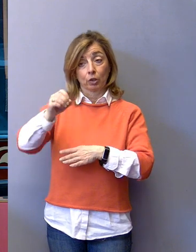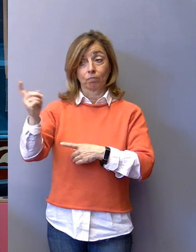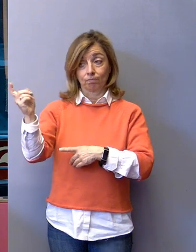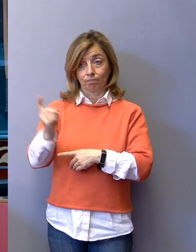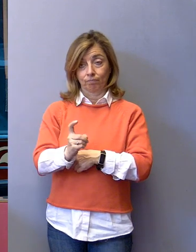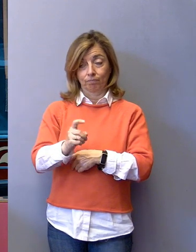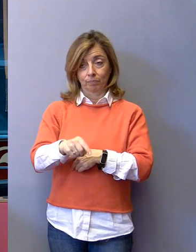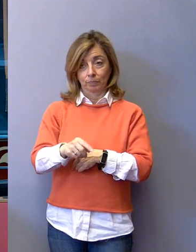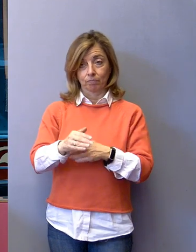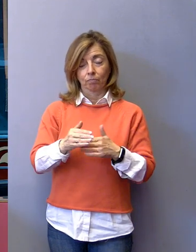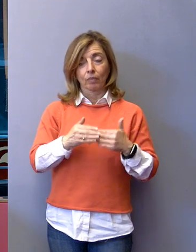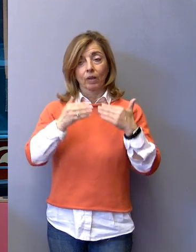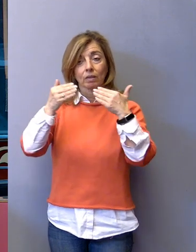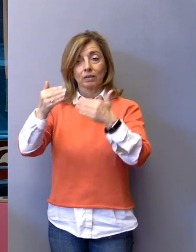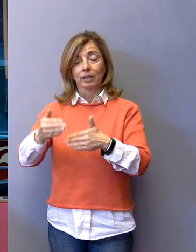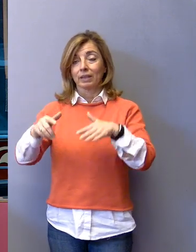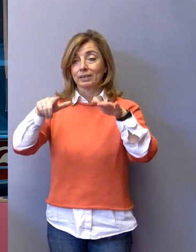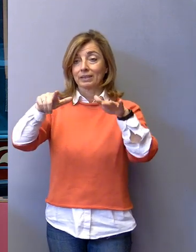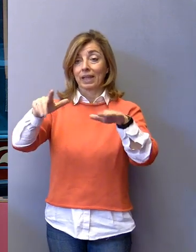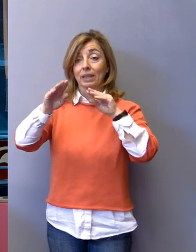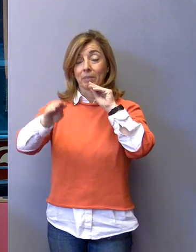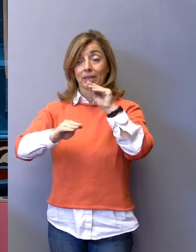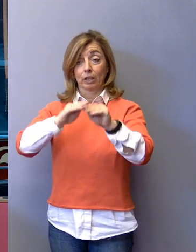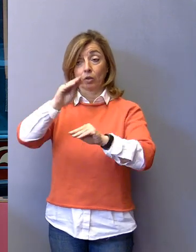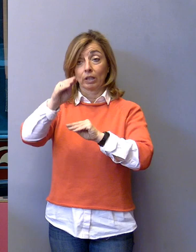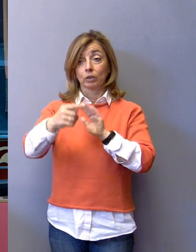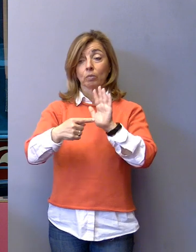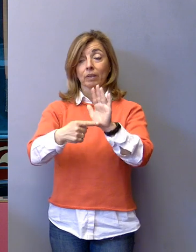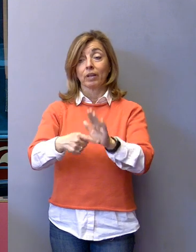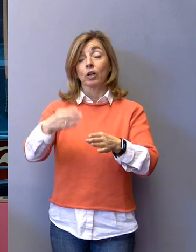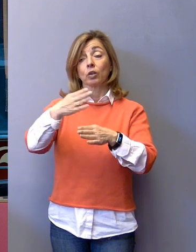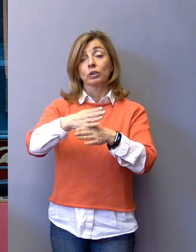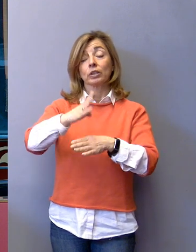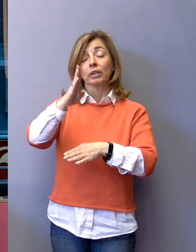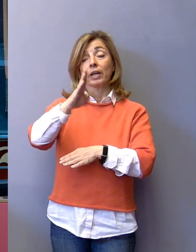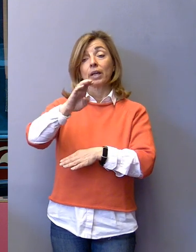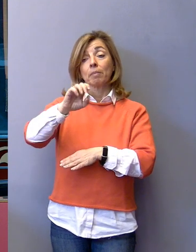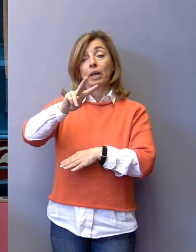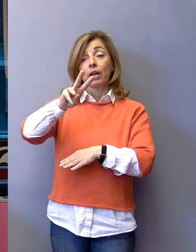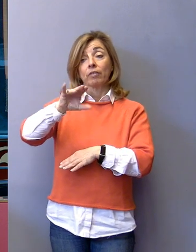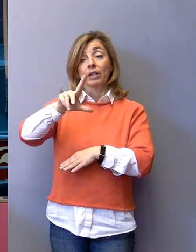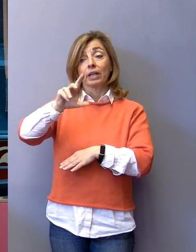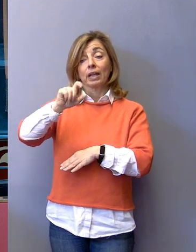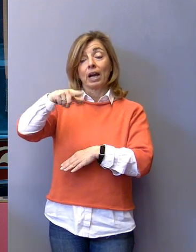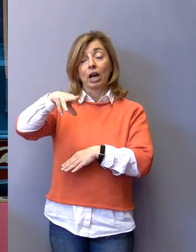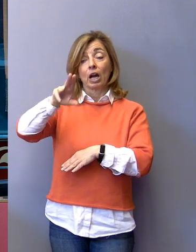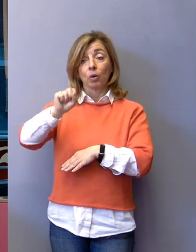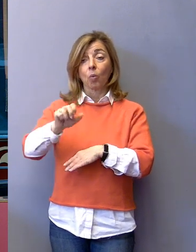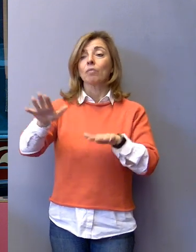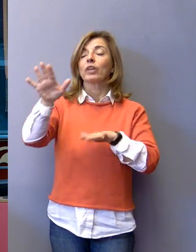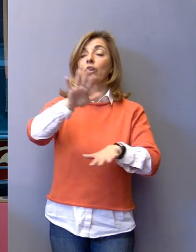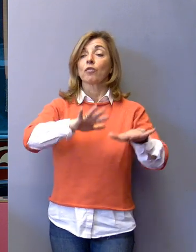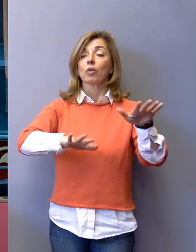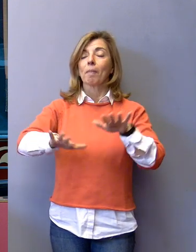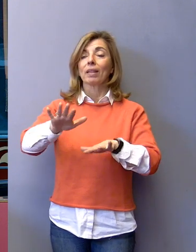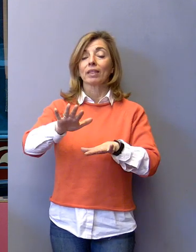passiamo alla settima interrogazione quella presentata dal consigliere Bevilacqua rispondere all'assessore picciocchi informativa in